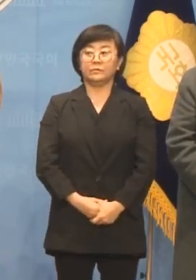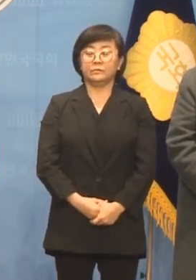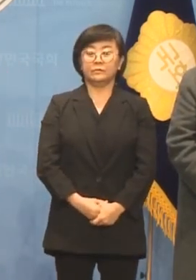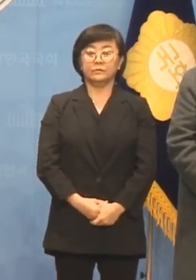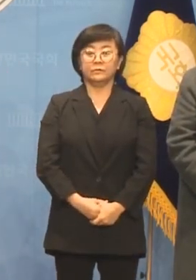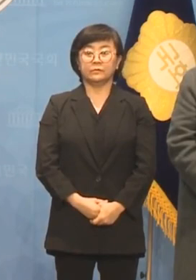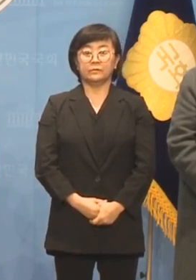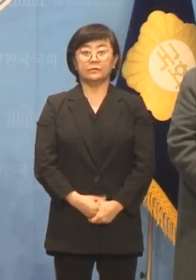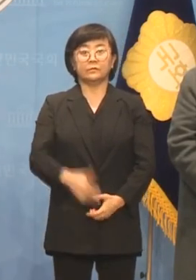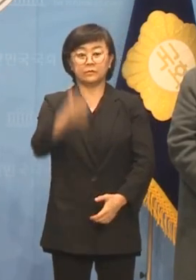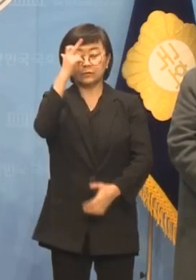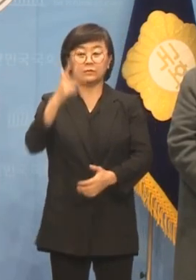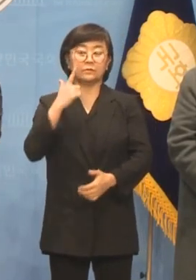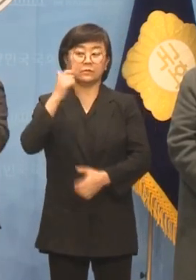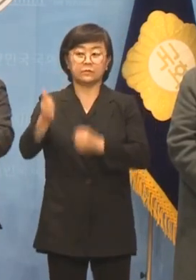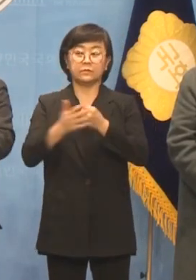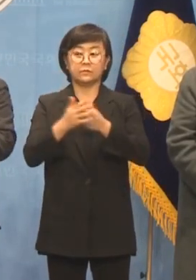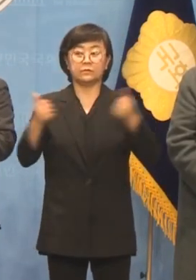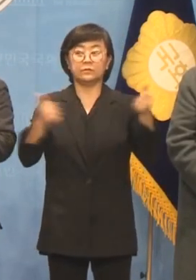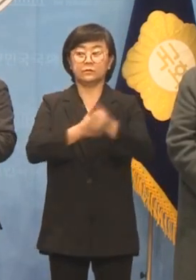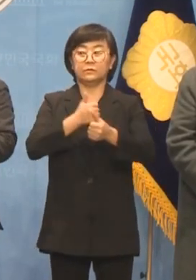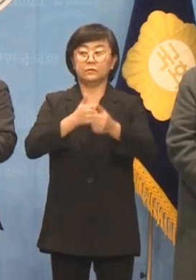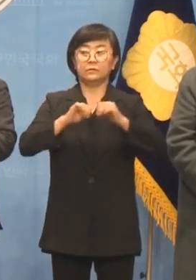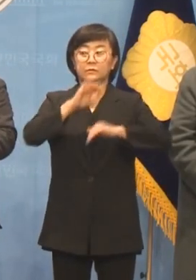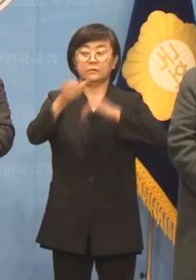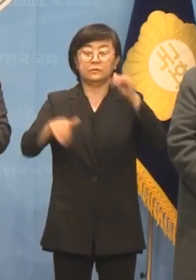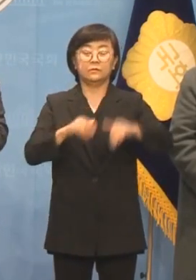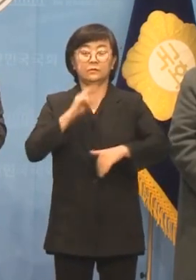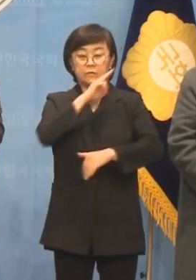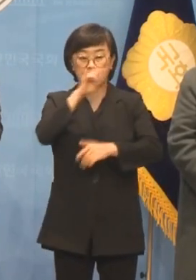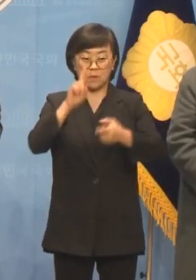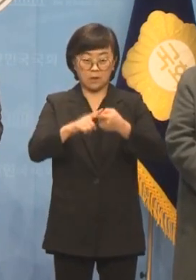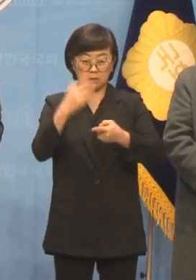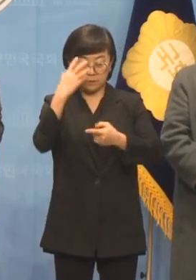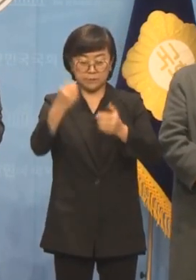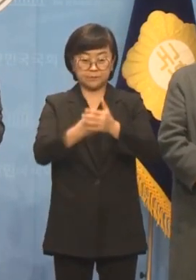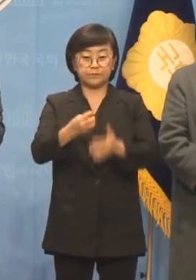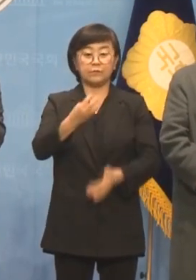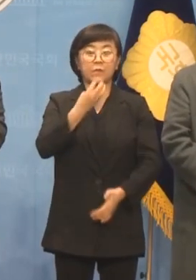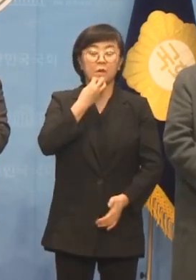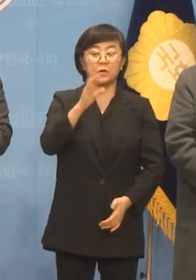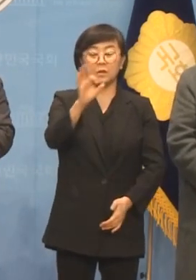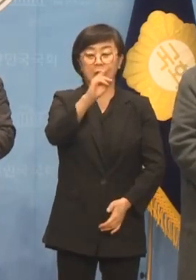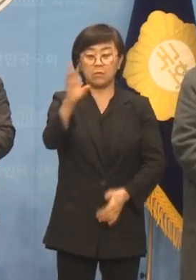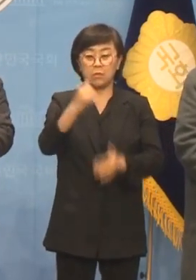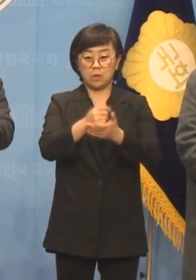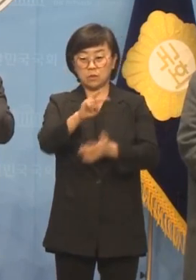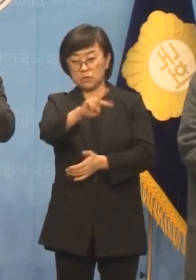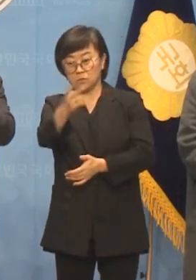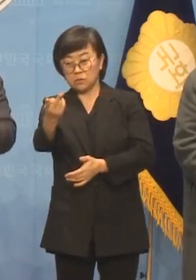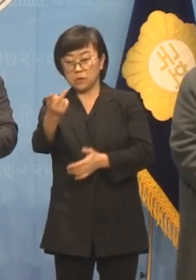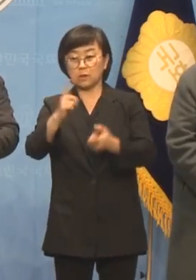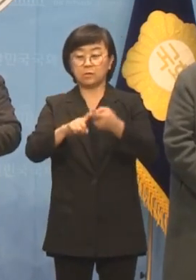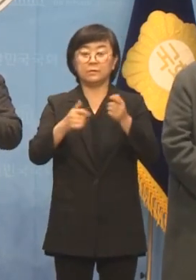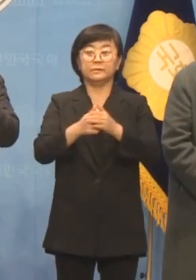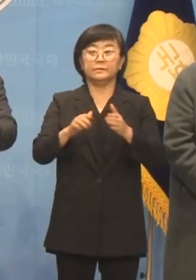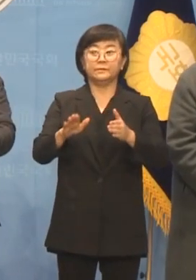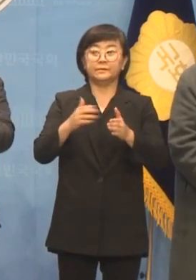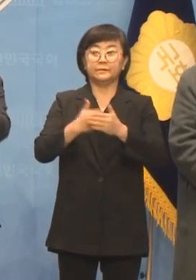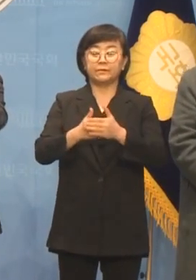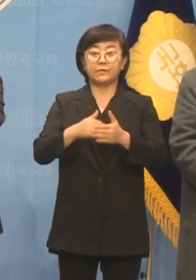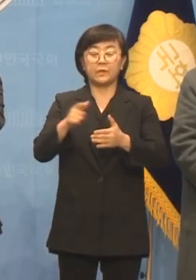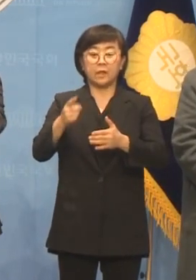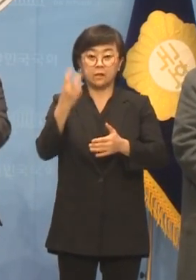예, 최재형 목사님께서 인사개입 의혹을 목도하고 그다음에 서울 양평 고속도로 조작을 하는 거 보면서